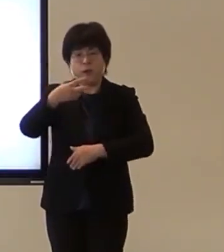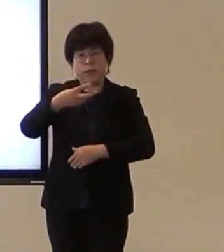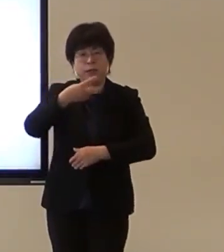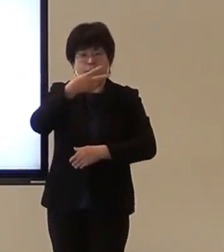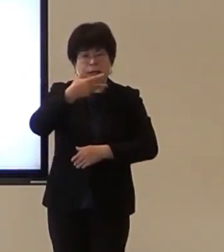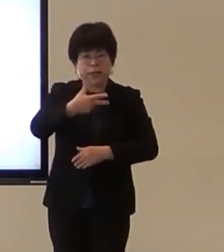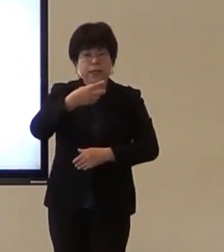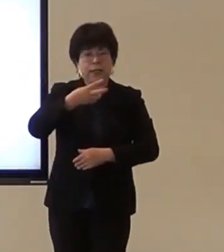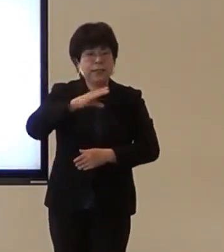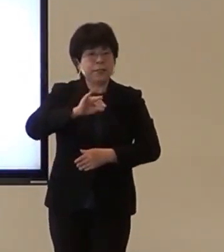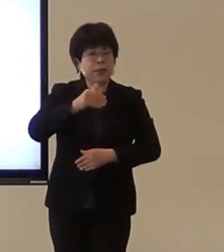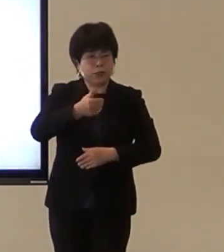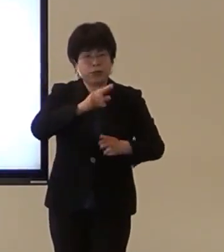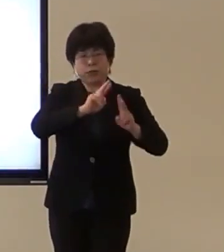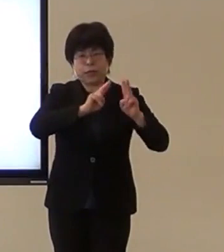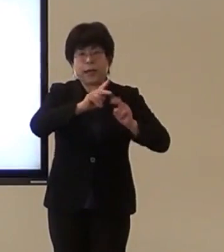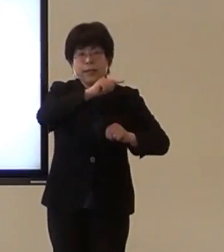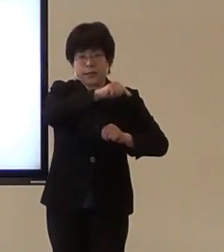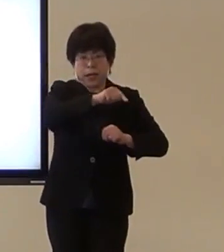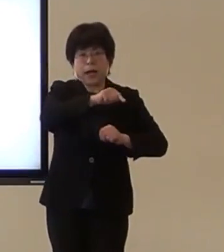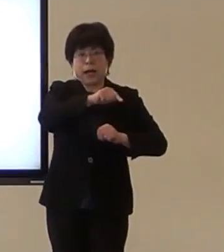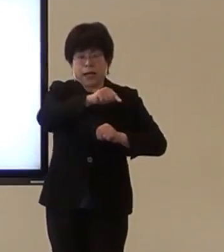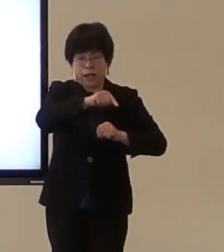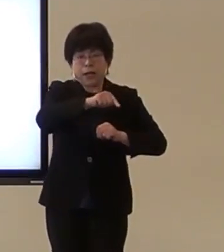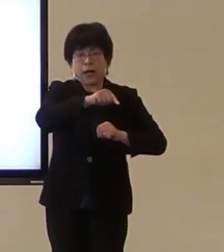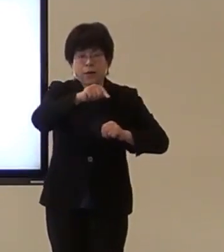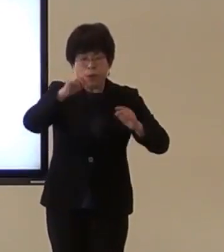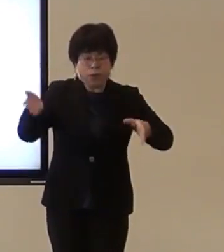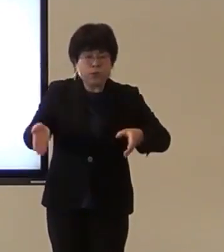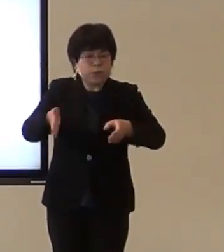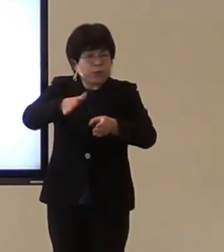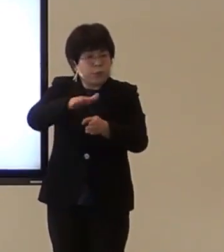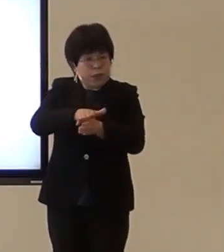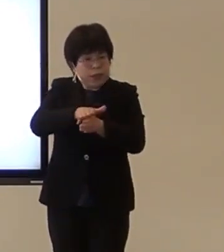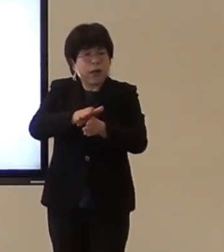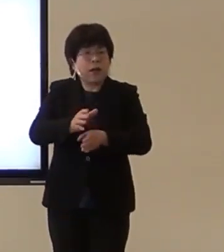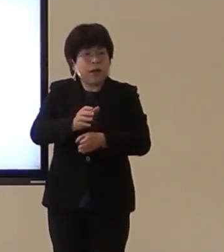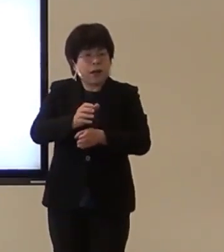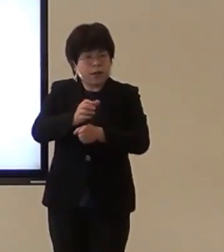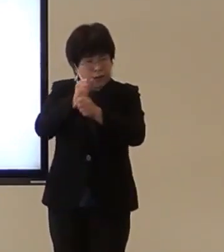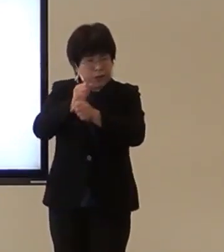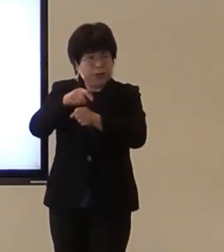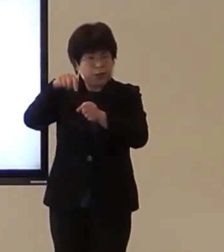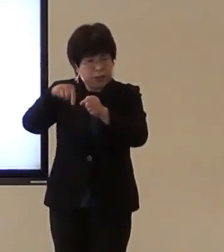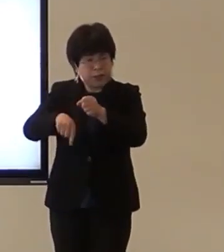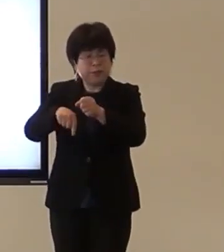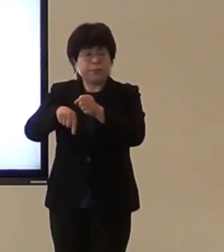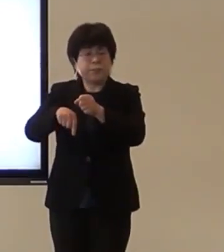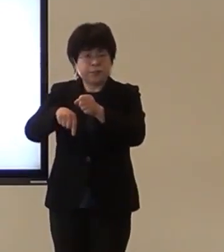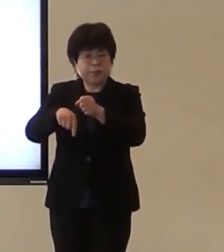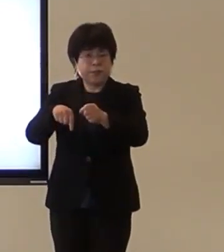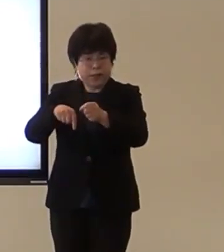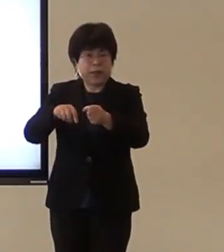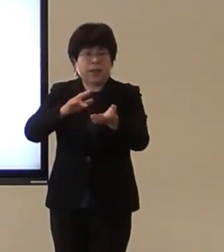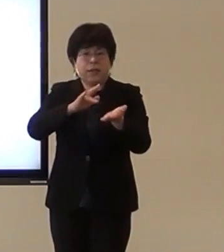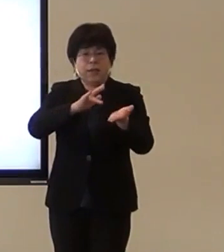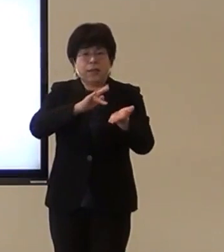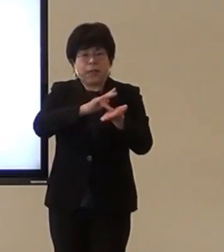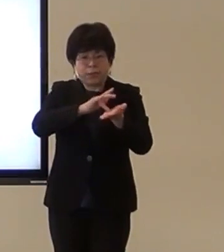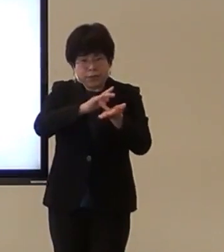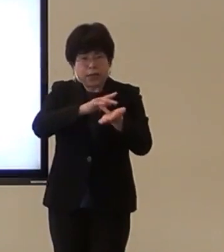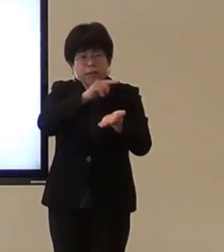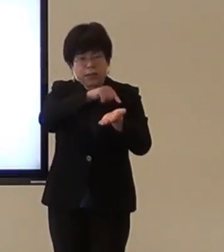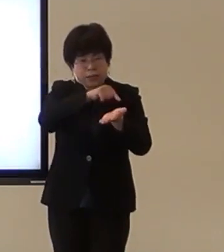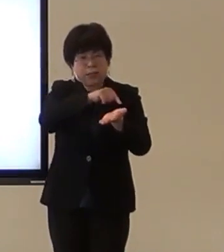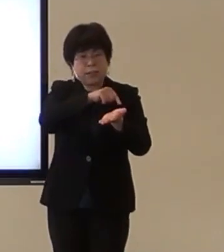の包括連携協定の内容も踏まえる中で、薬剤の豊富な知見を有するシミックホールディングスの